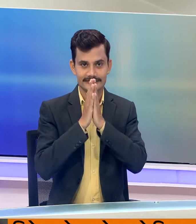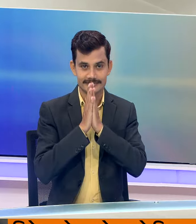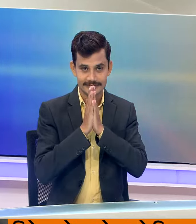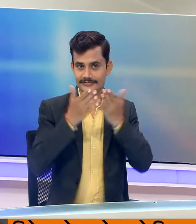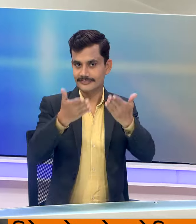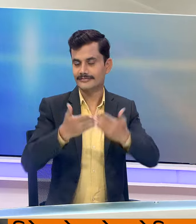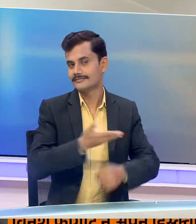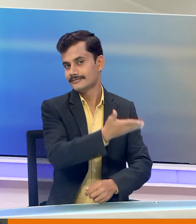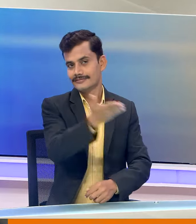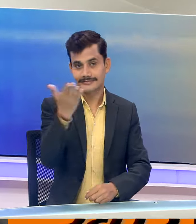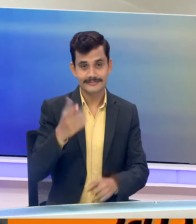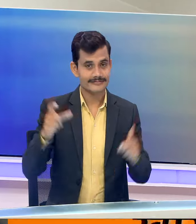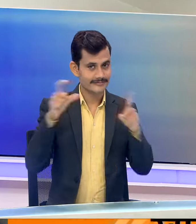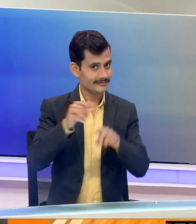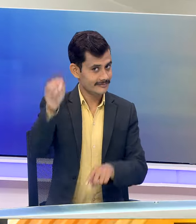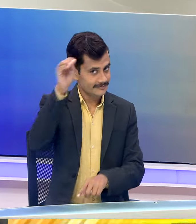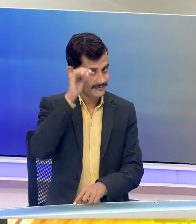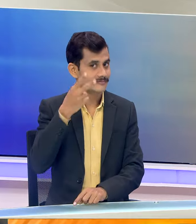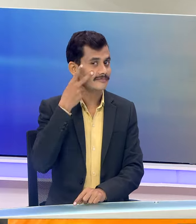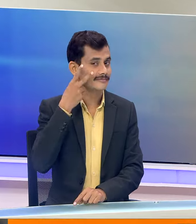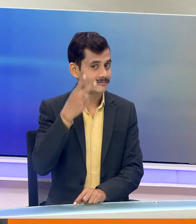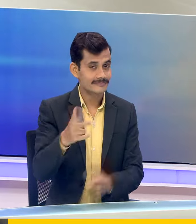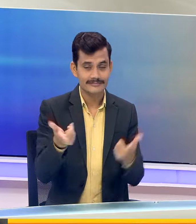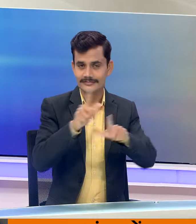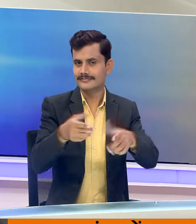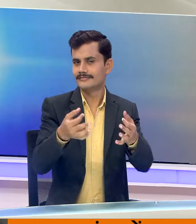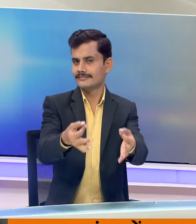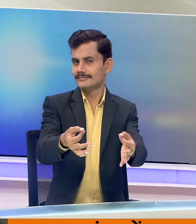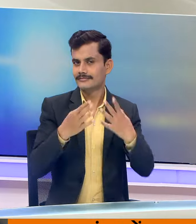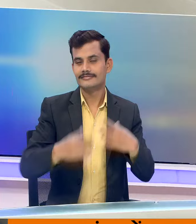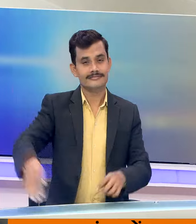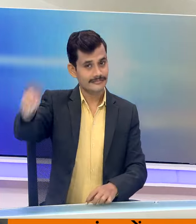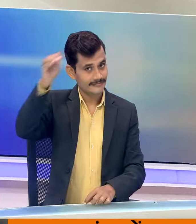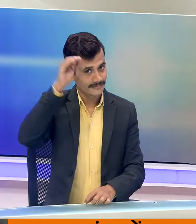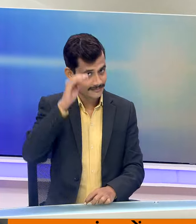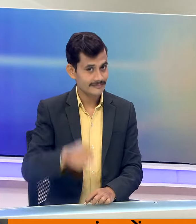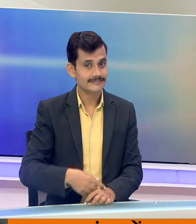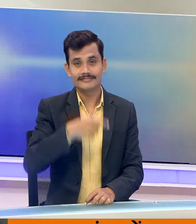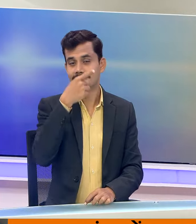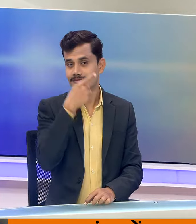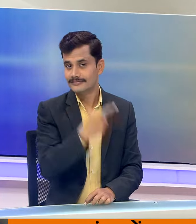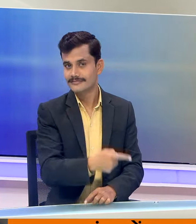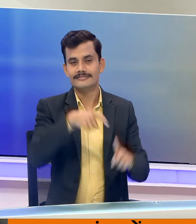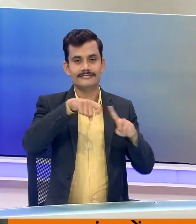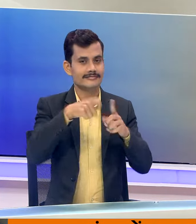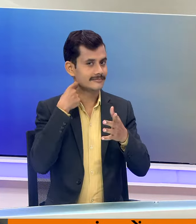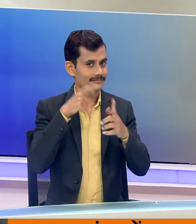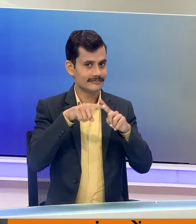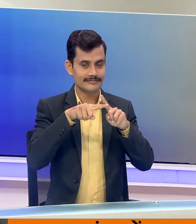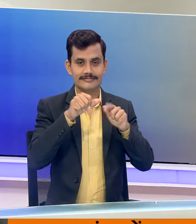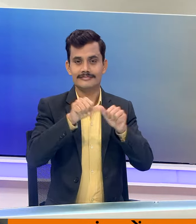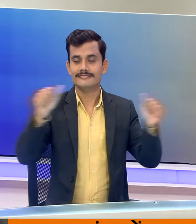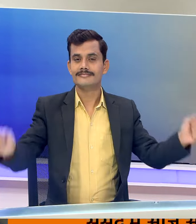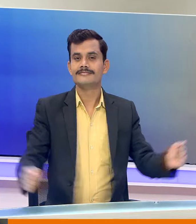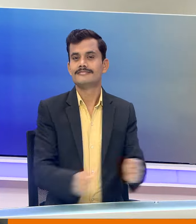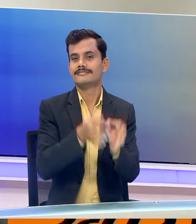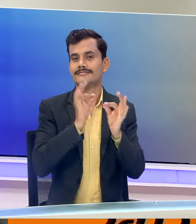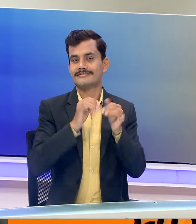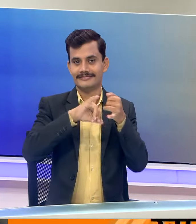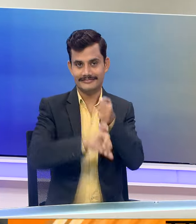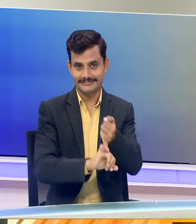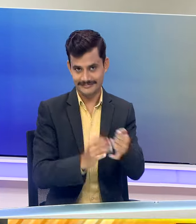नमस्कार, स्वागत है आप सभी का। दूरदर्शन समाचार आप देख रहे हैं और सांकेतिक भाषा के इस खास बुलेटिन को लेकर हाजिर हूं मैं कृतिका, और मेरे साथ हैं मेरे सहयोगी